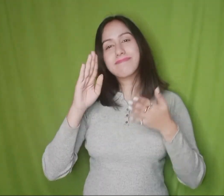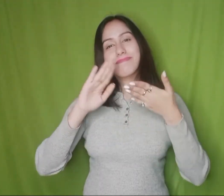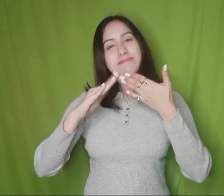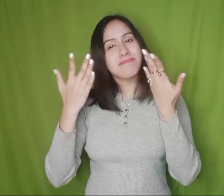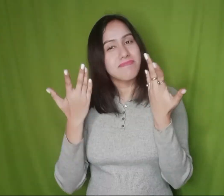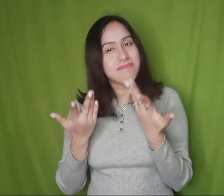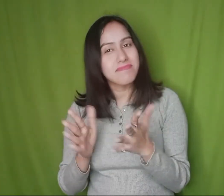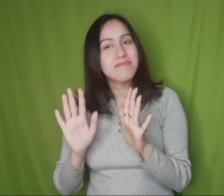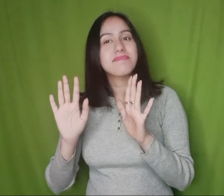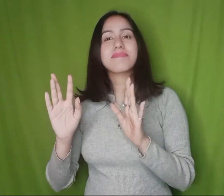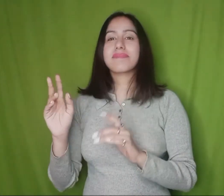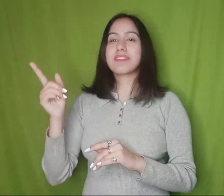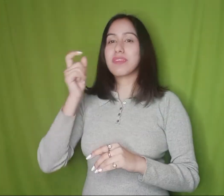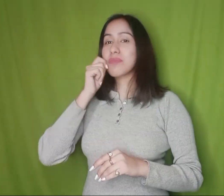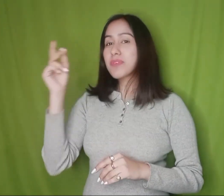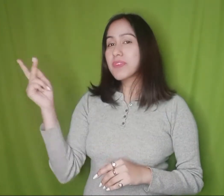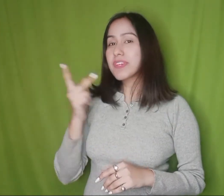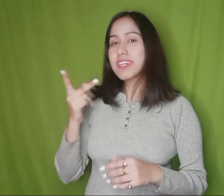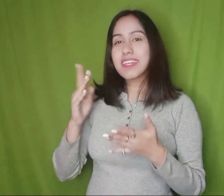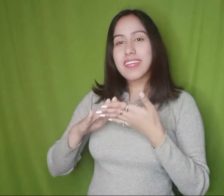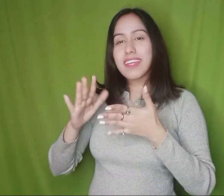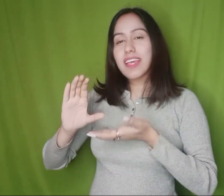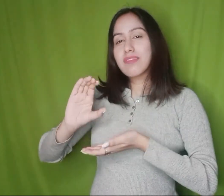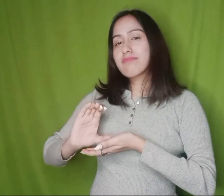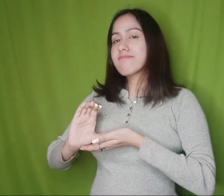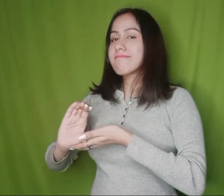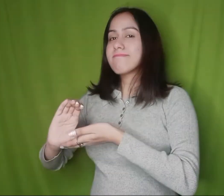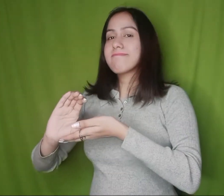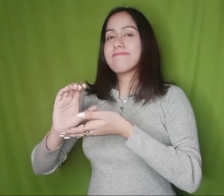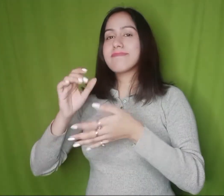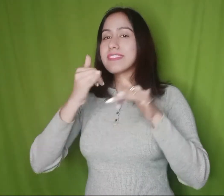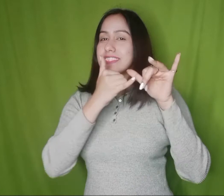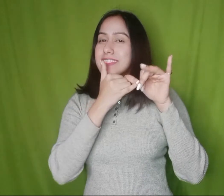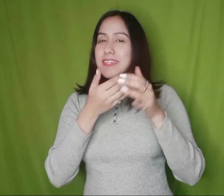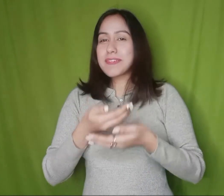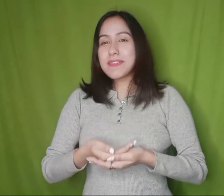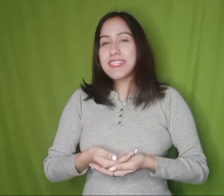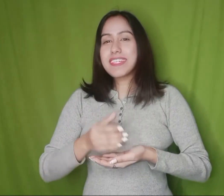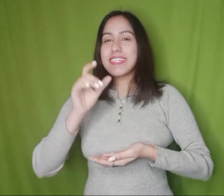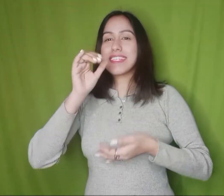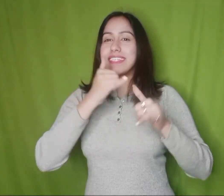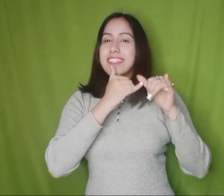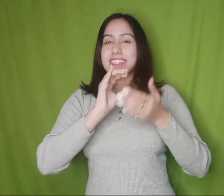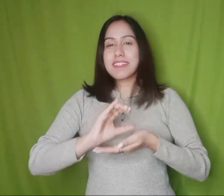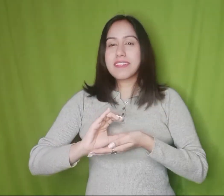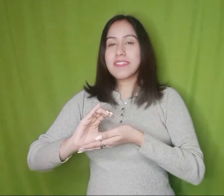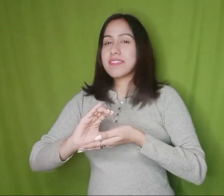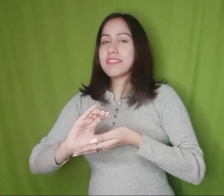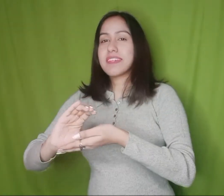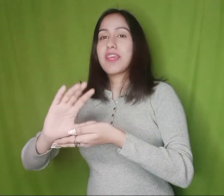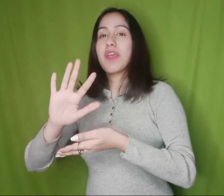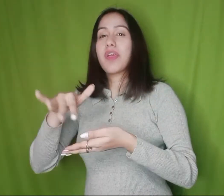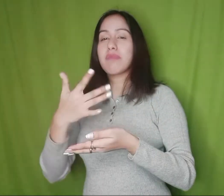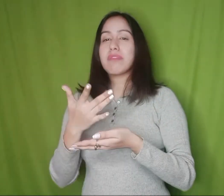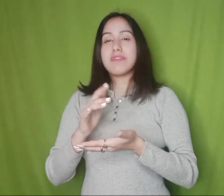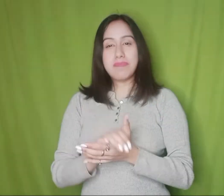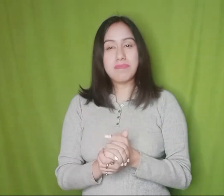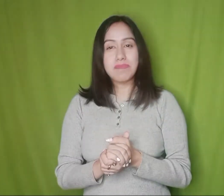डोली चढ़ गईं। डोली मेवाड़ पहुंची। कुंवर भोजराज के पीछे पीछे मीराबाई चलती रहीं। मीराबाई की गोद